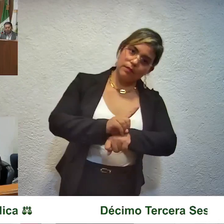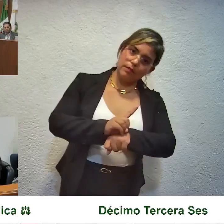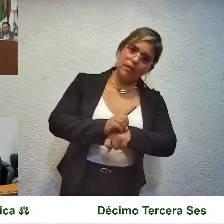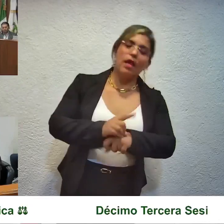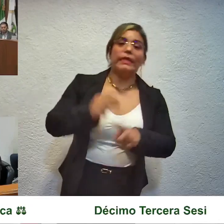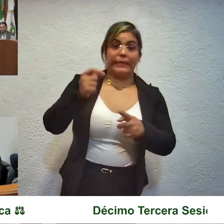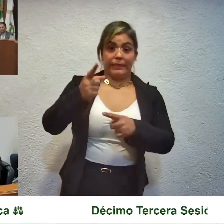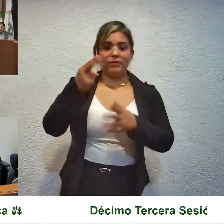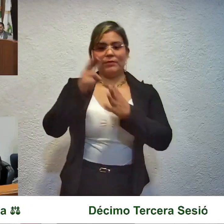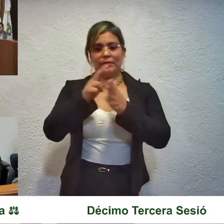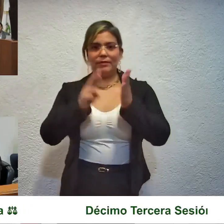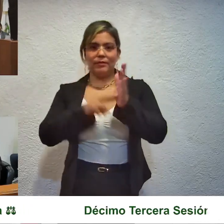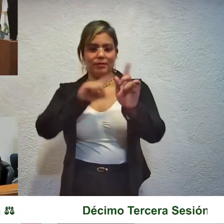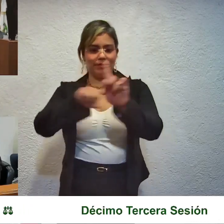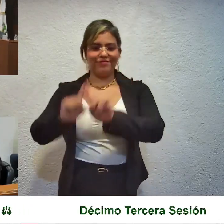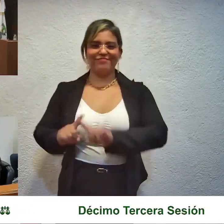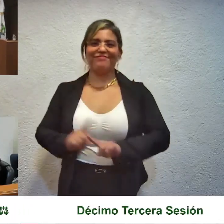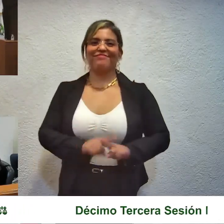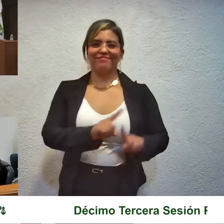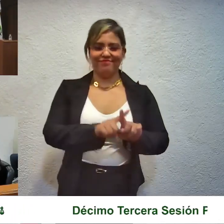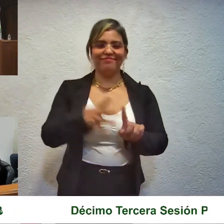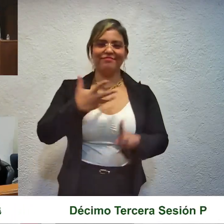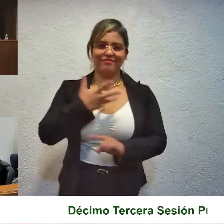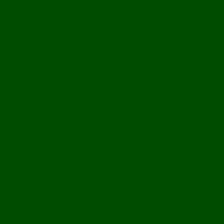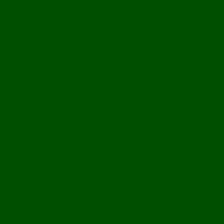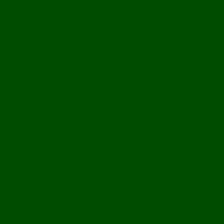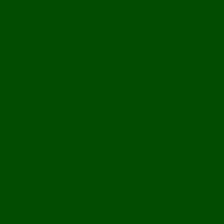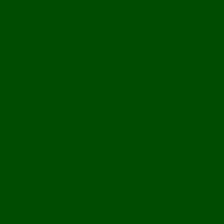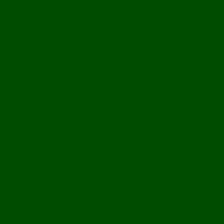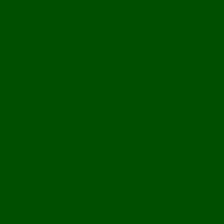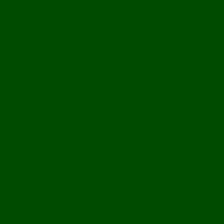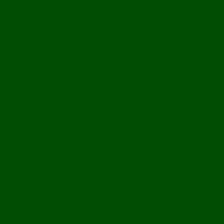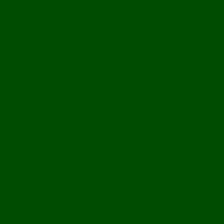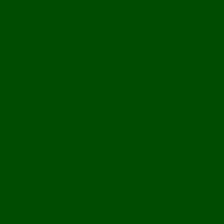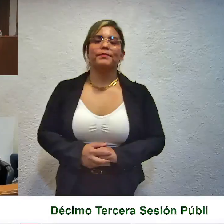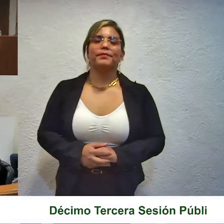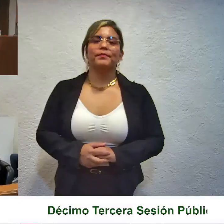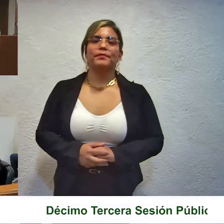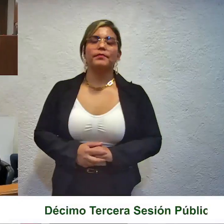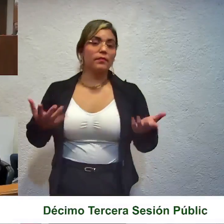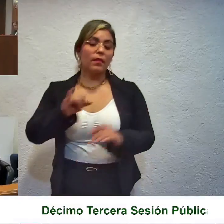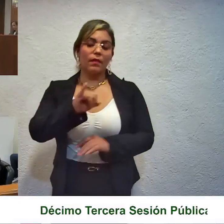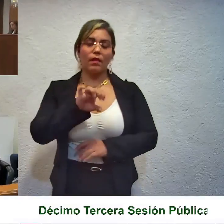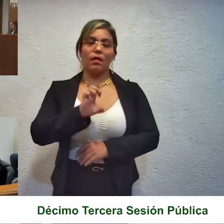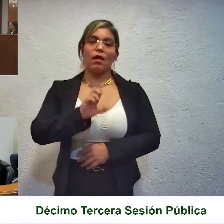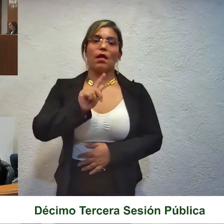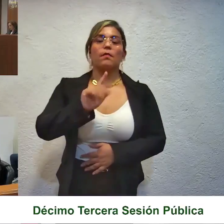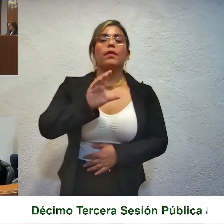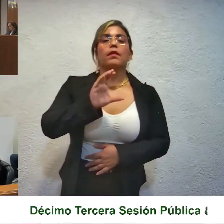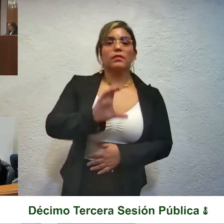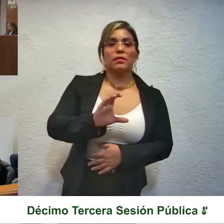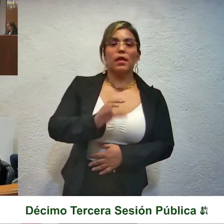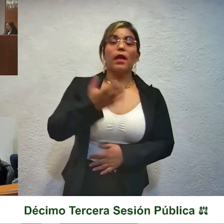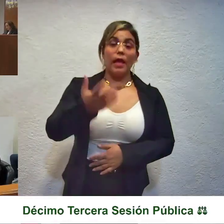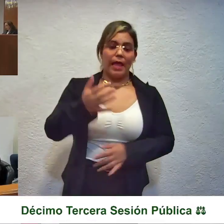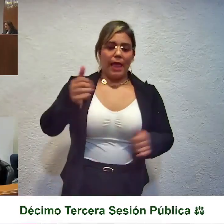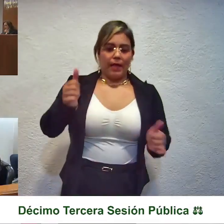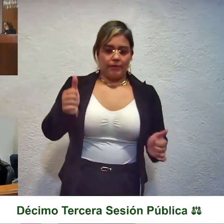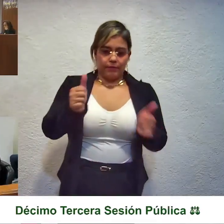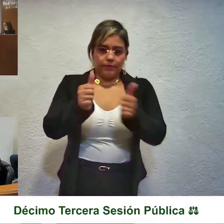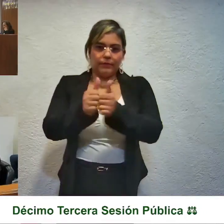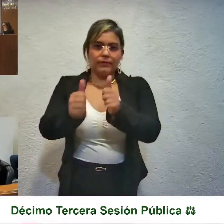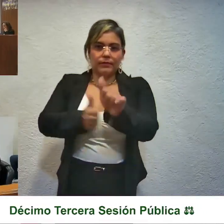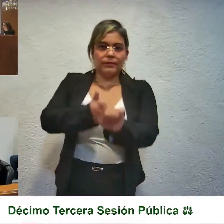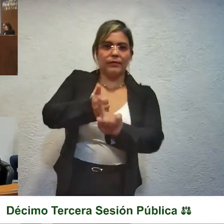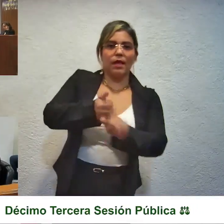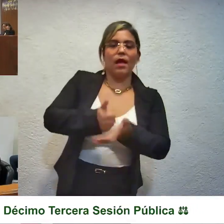directrices establecidas en la propia ejecutoria. Para ello, vinculó al Instituto Electoral para que diera acompañamiento al